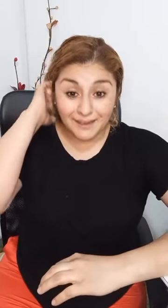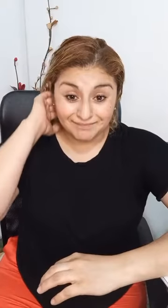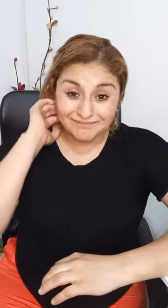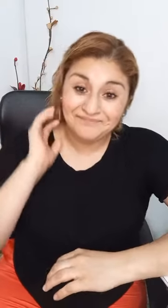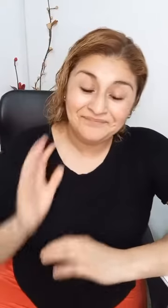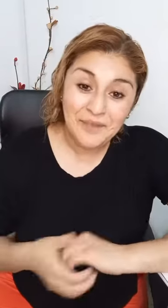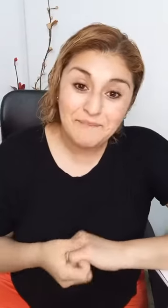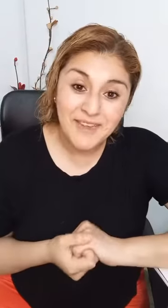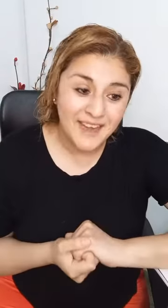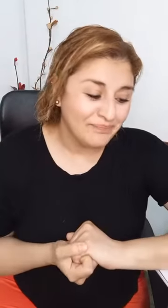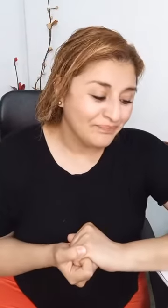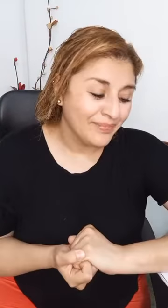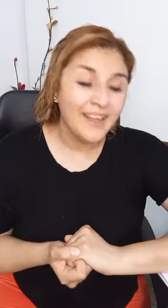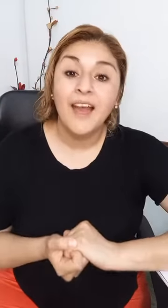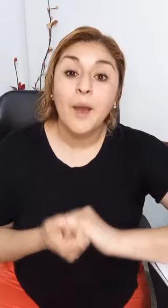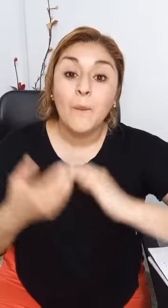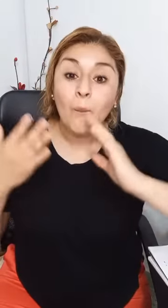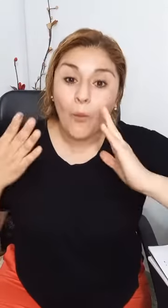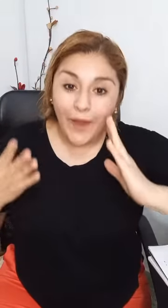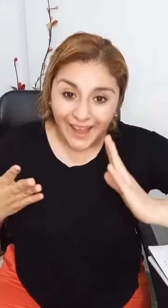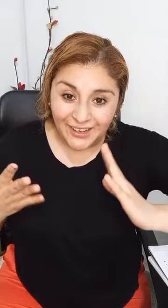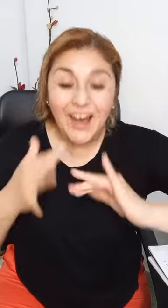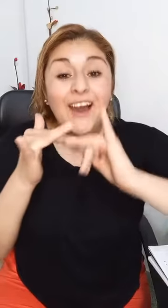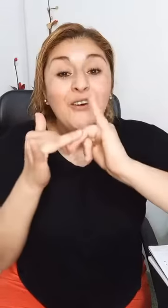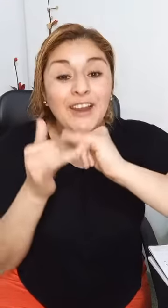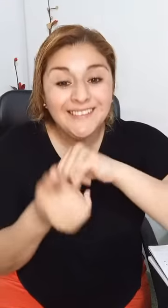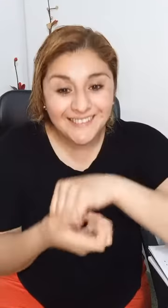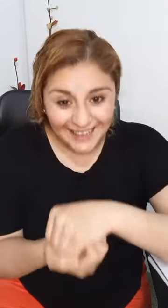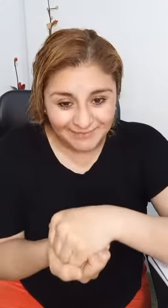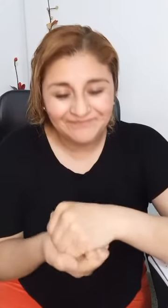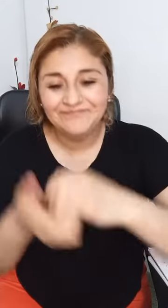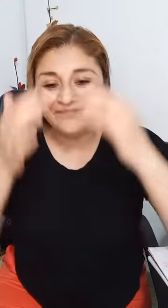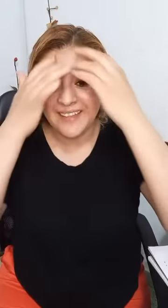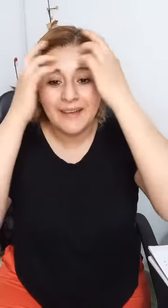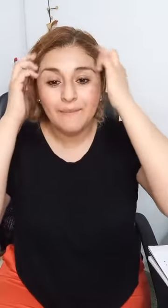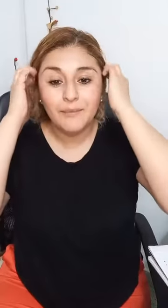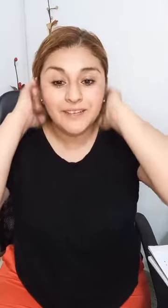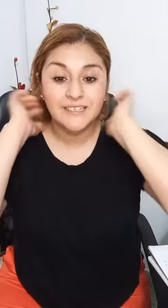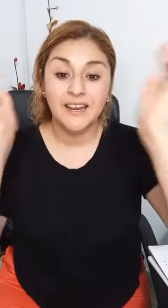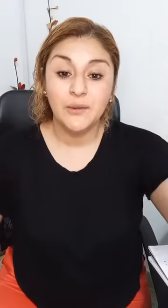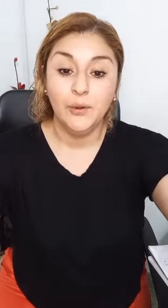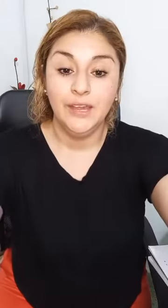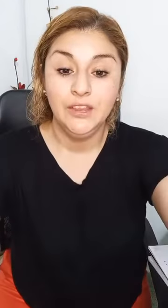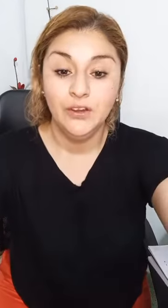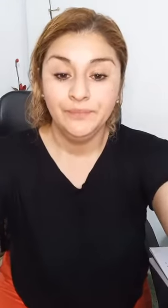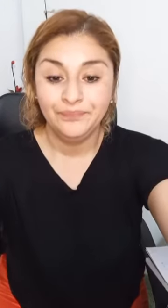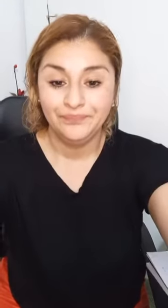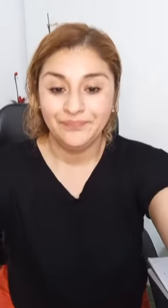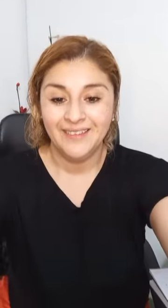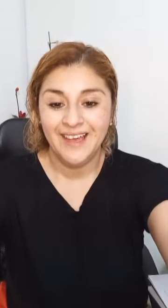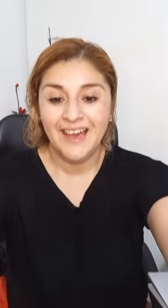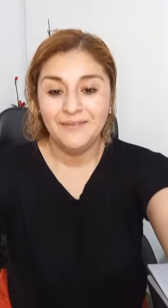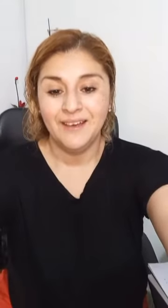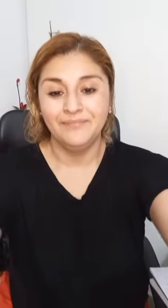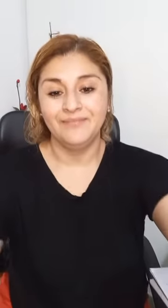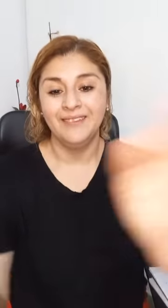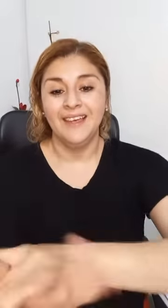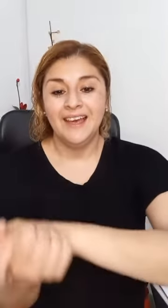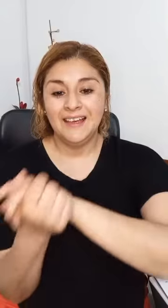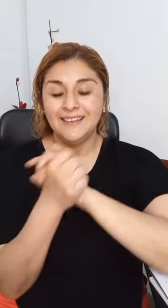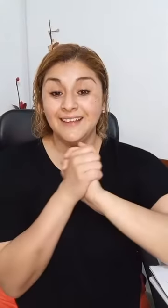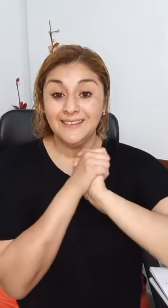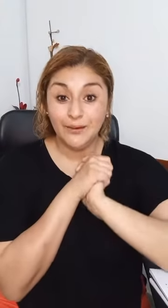Amén. Bien. Bueno, ahora sí. Vamos a charlar un poquito. Ahí va.